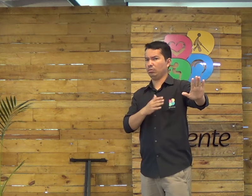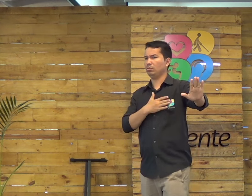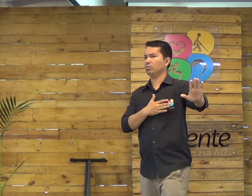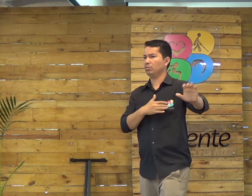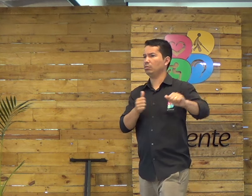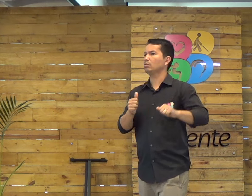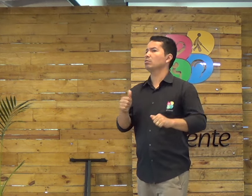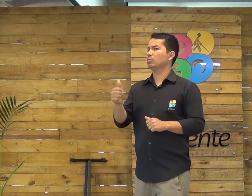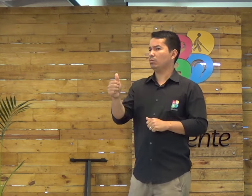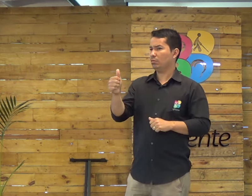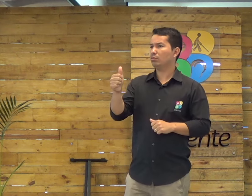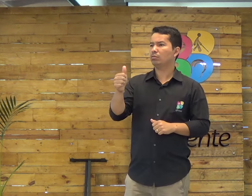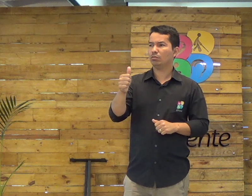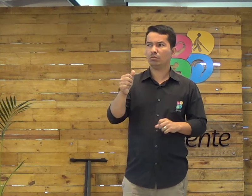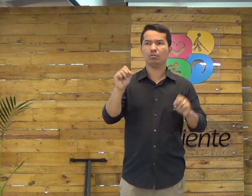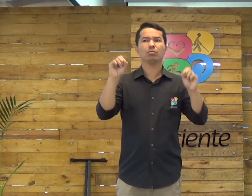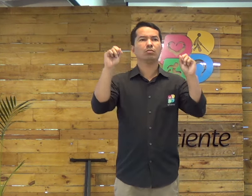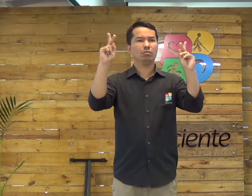Pode ficar sentado, sem problemas.